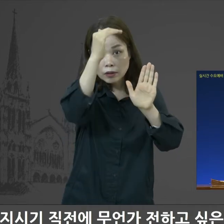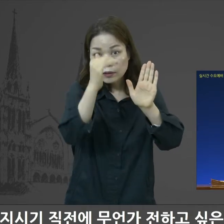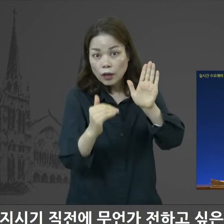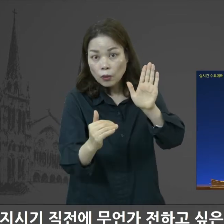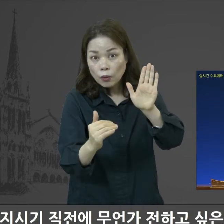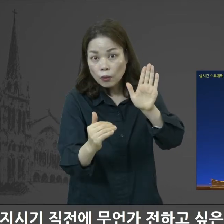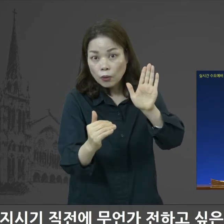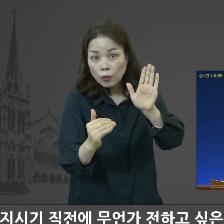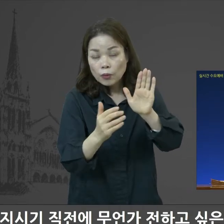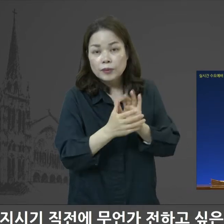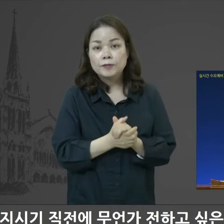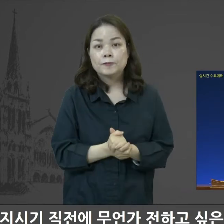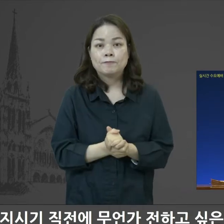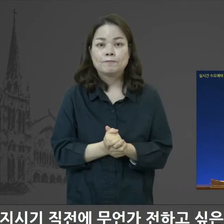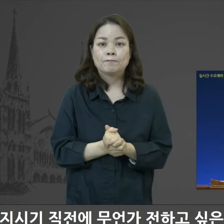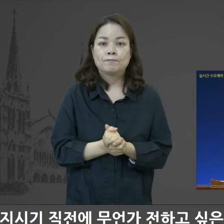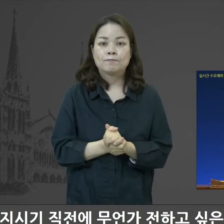내용입니까?